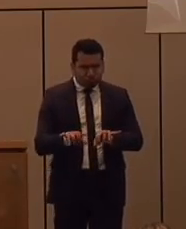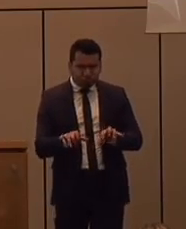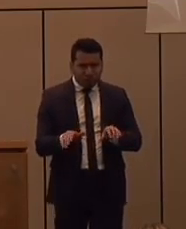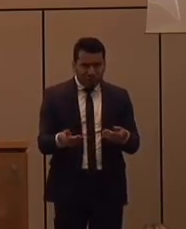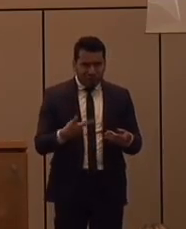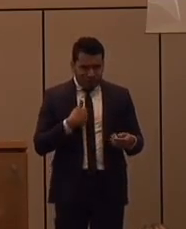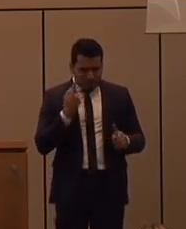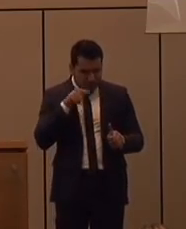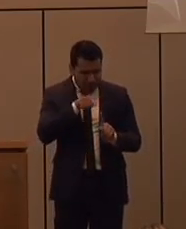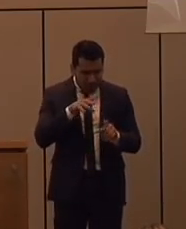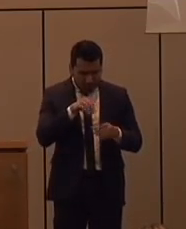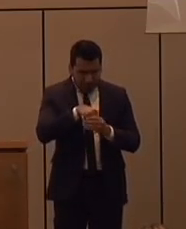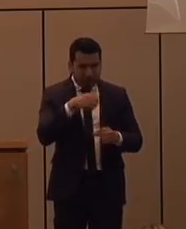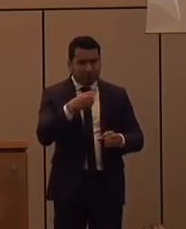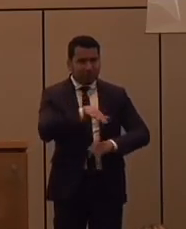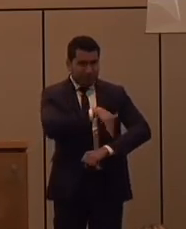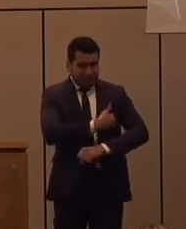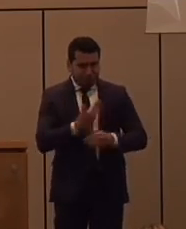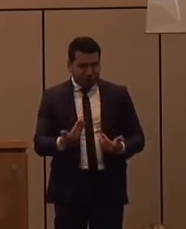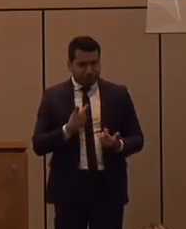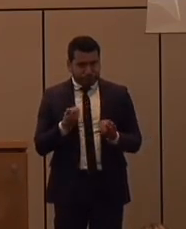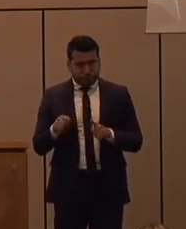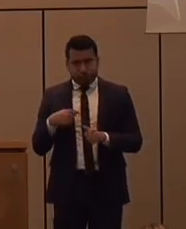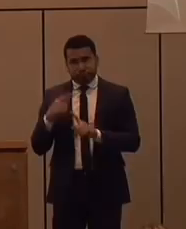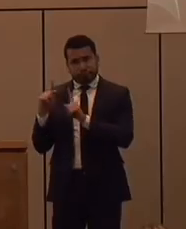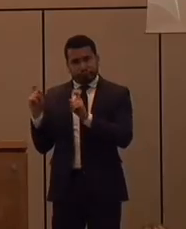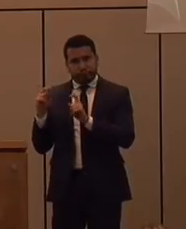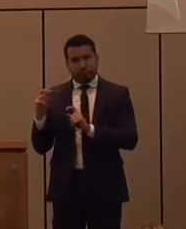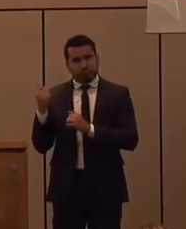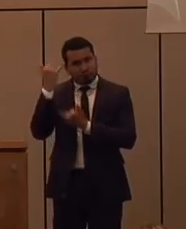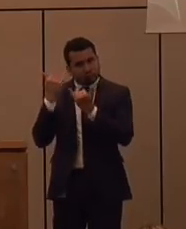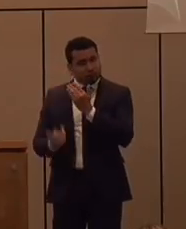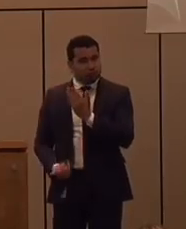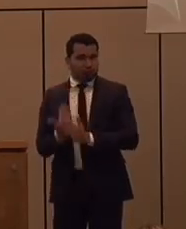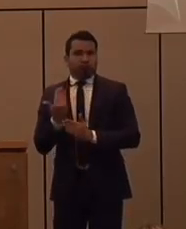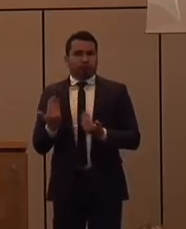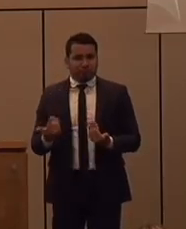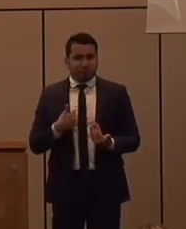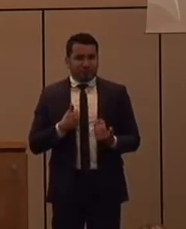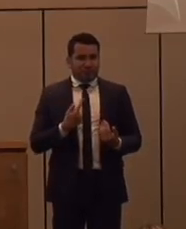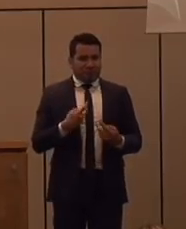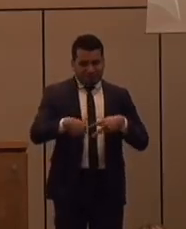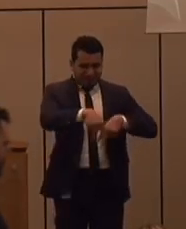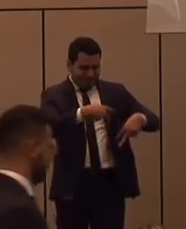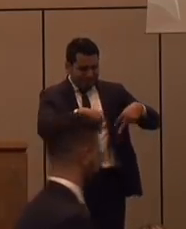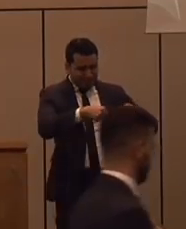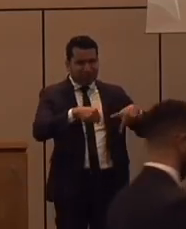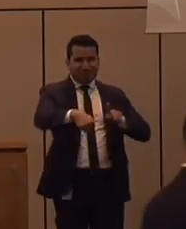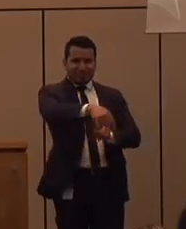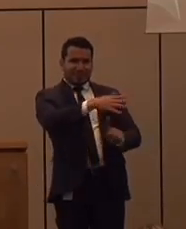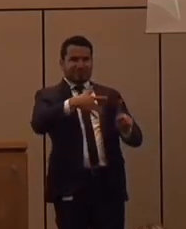ministerio también hemos desarrollado un tema de innovación para el manejo de las relaciones y del clima laboral